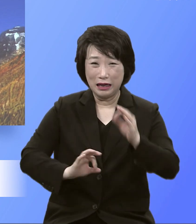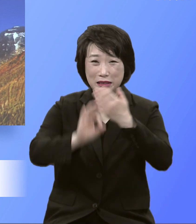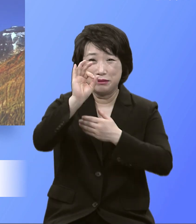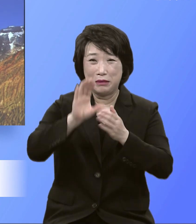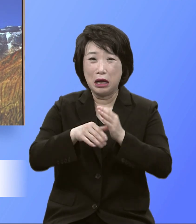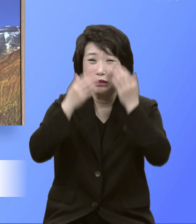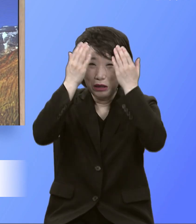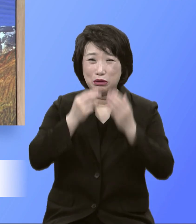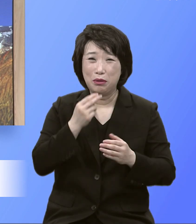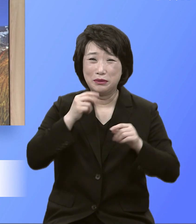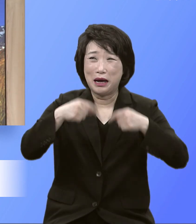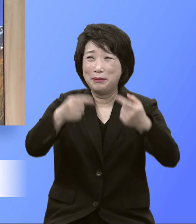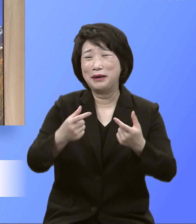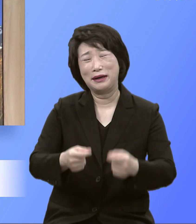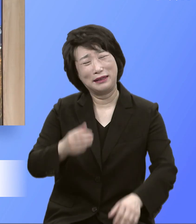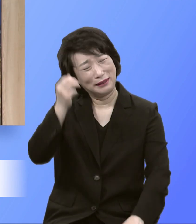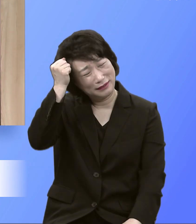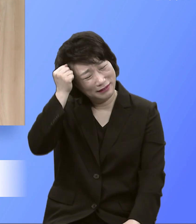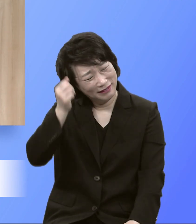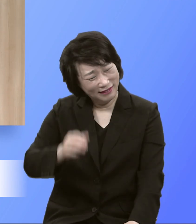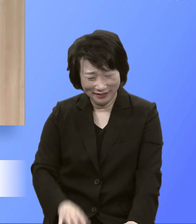갔어요.